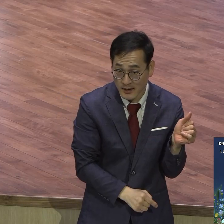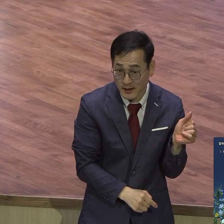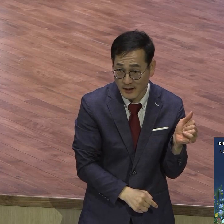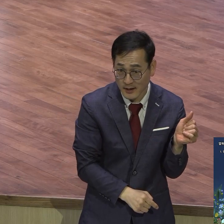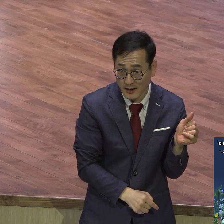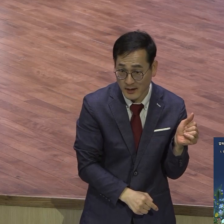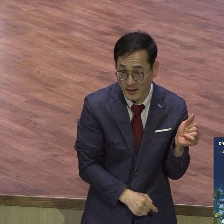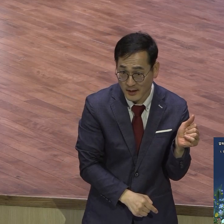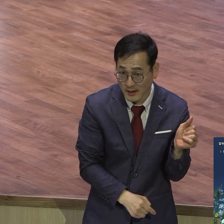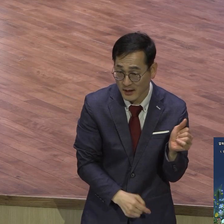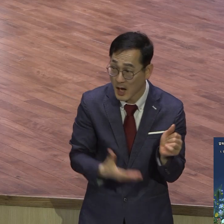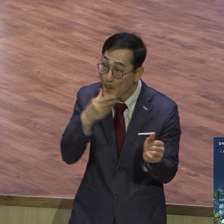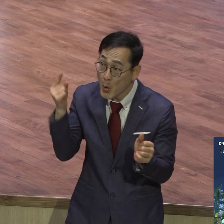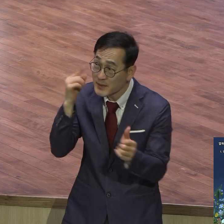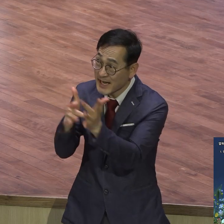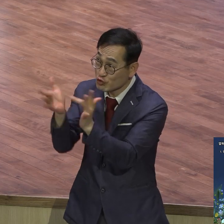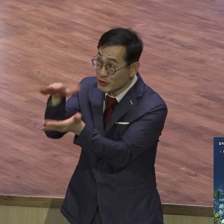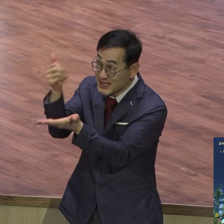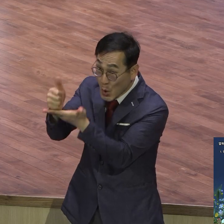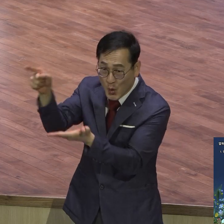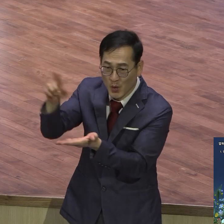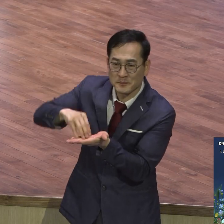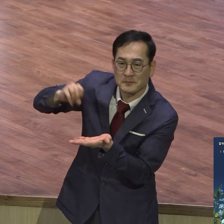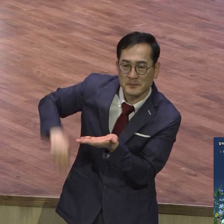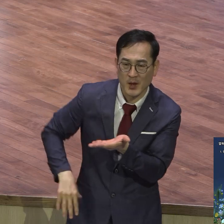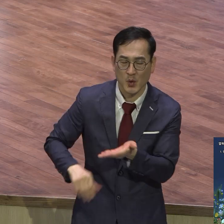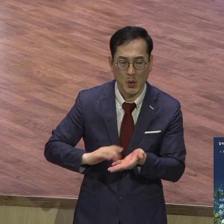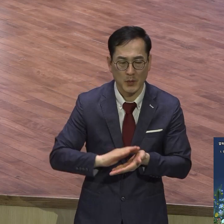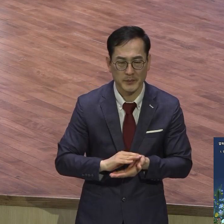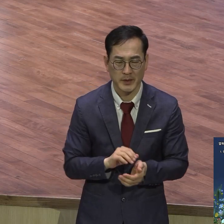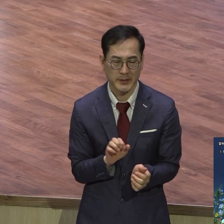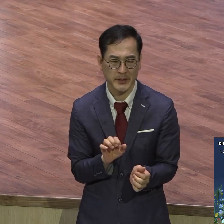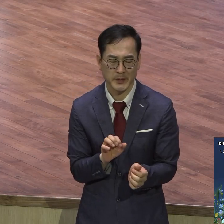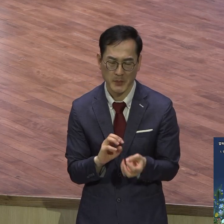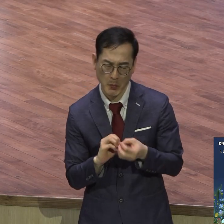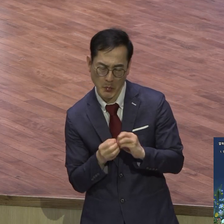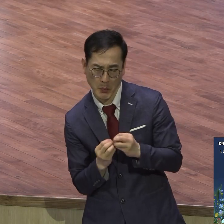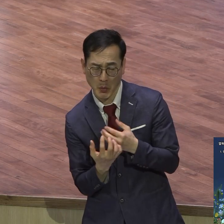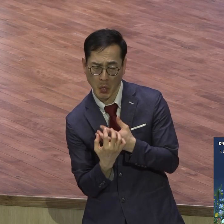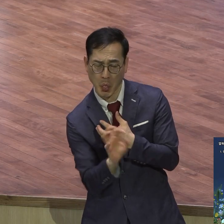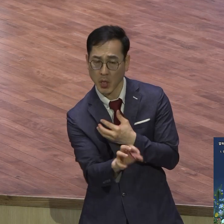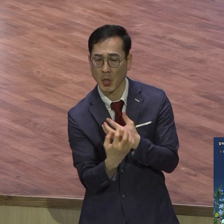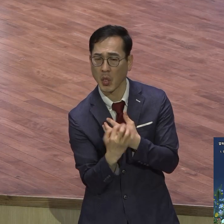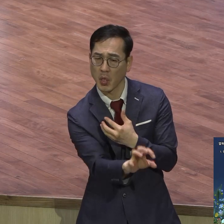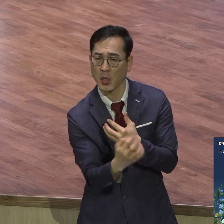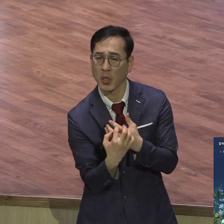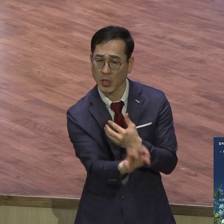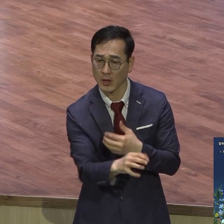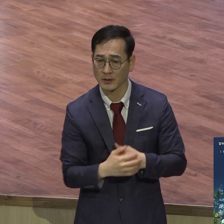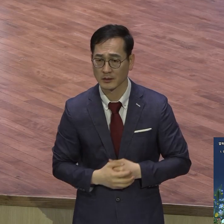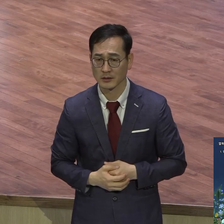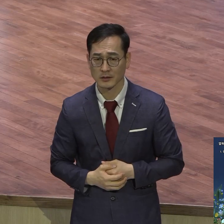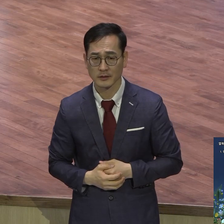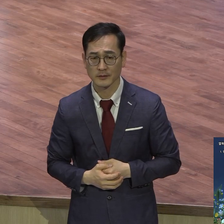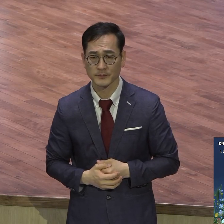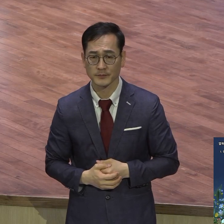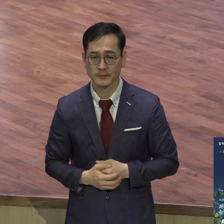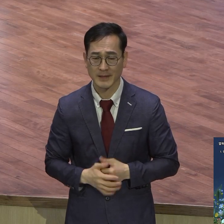변질된 내용들 변질된 내용들 바울은 이들이 전하는 것은요 다른 예수 그래서